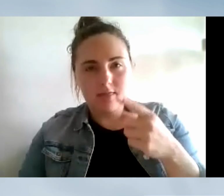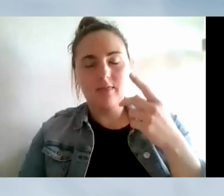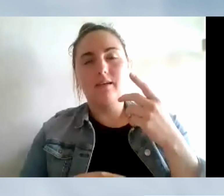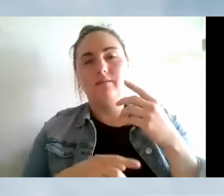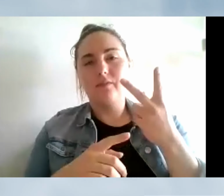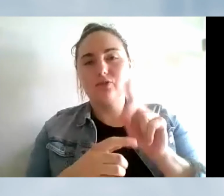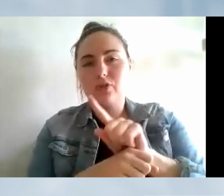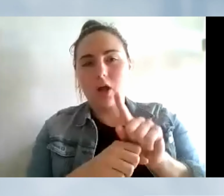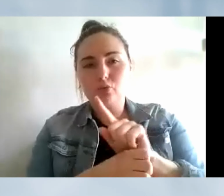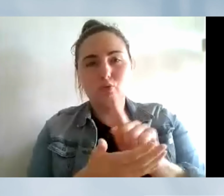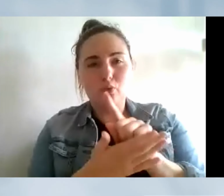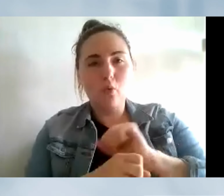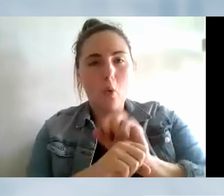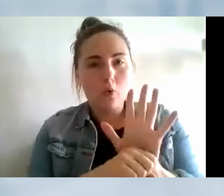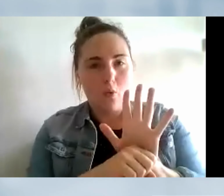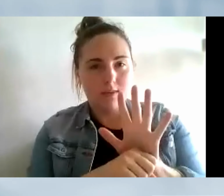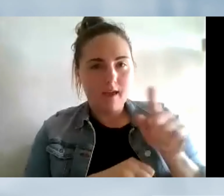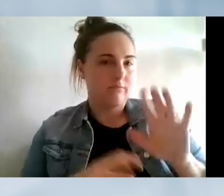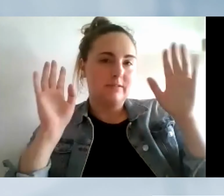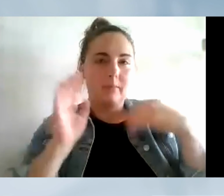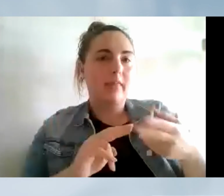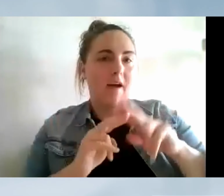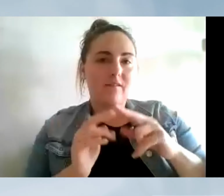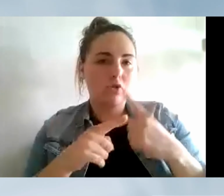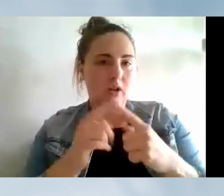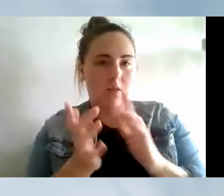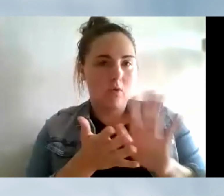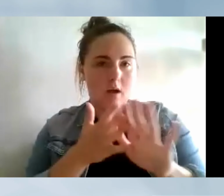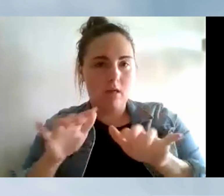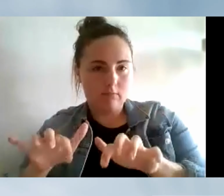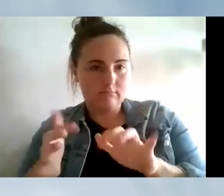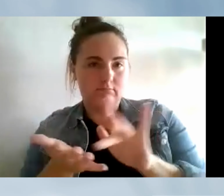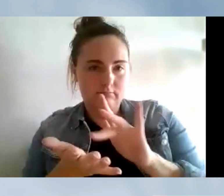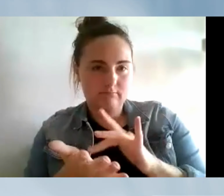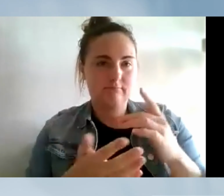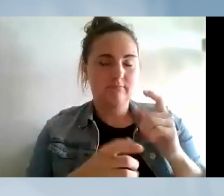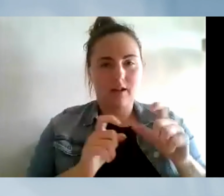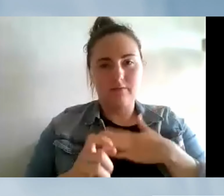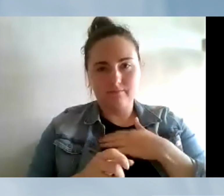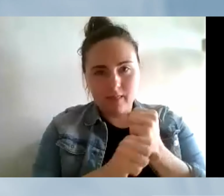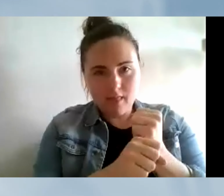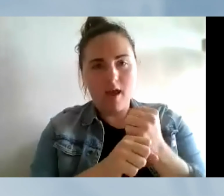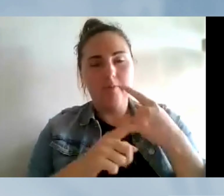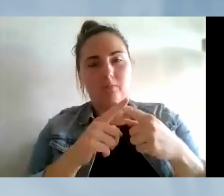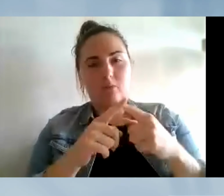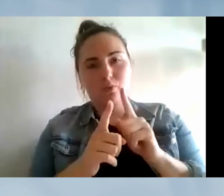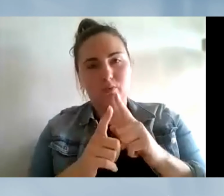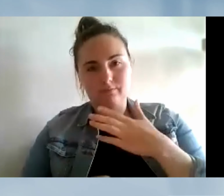Kot je lepo predstavil tudi gospod Horvat v času korone, seveda sem največkrat